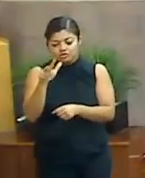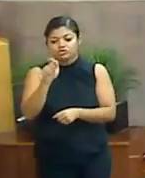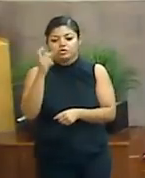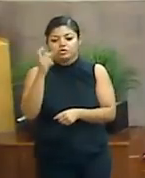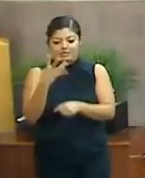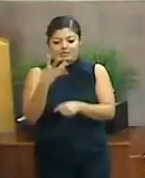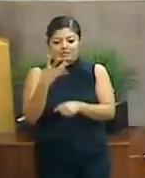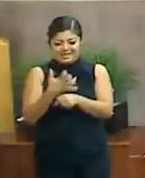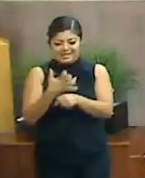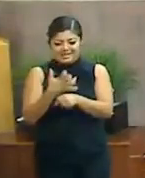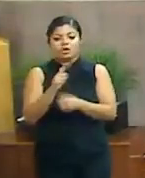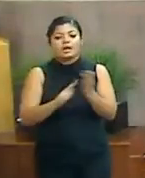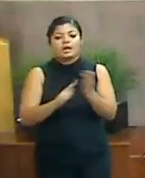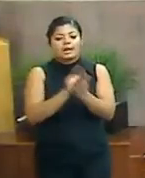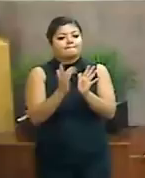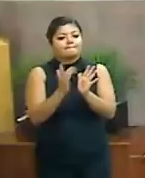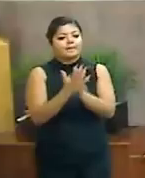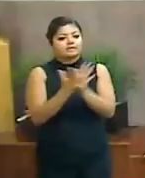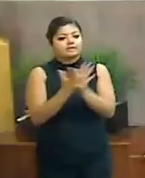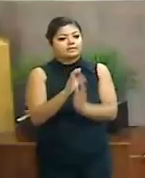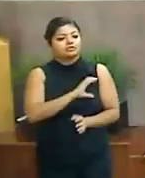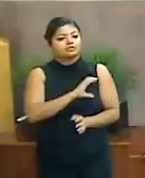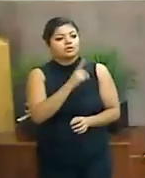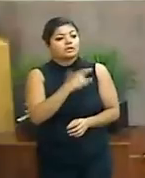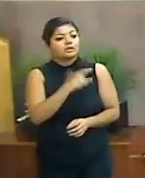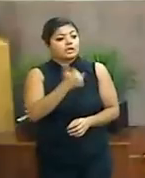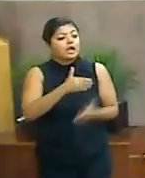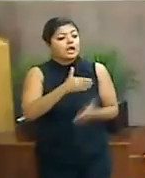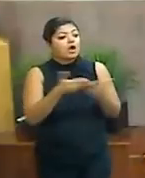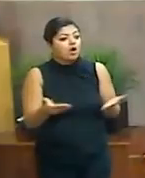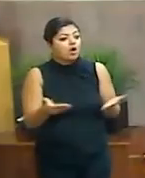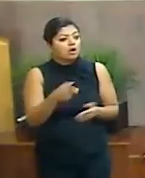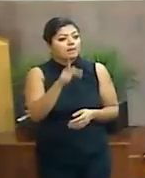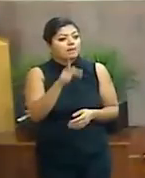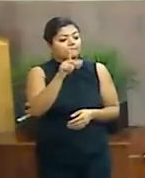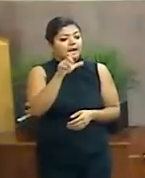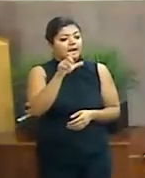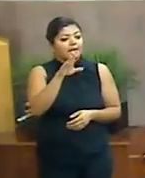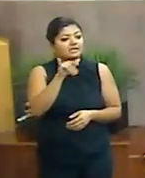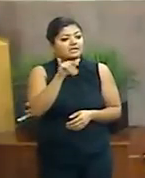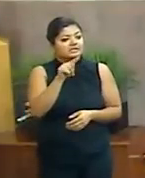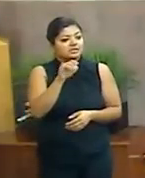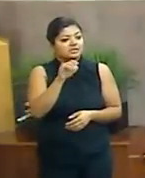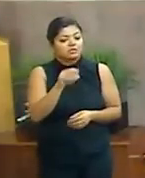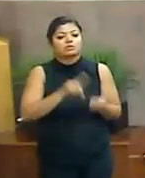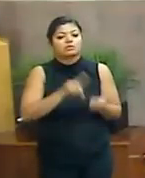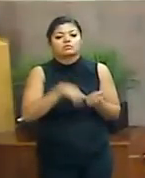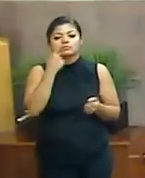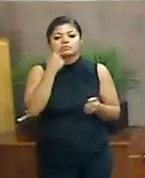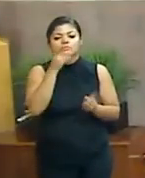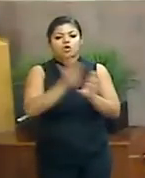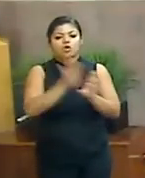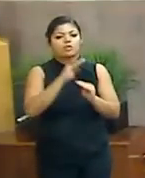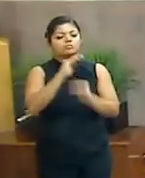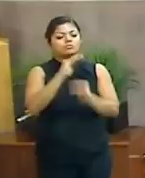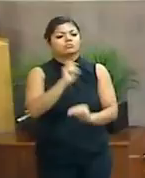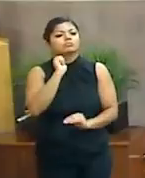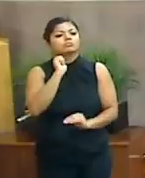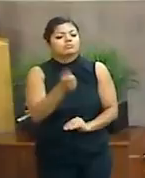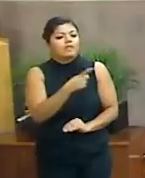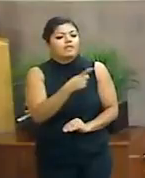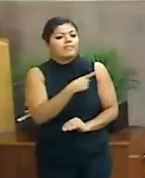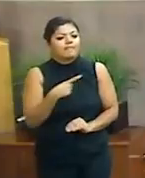participación ciudadana y segundo que el acto que se pretende someter al rito incide en la limitación a la propiedad particular del